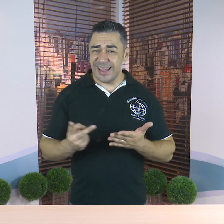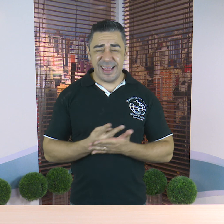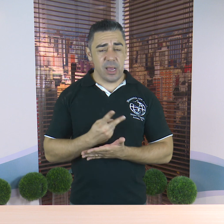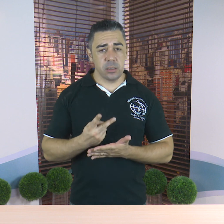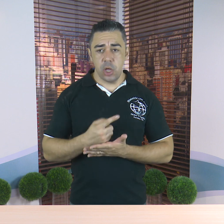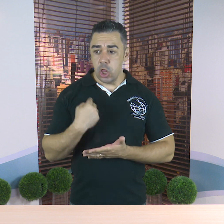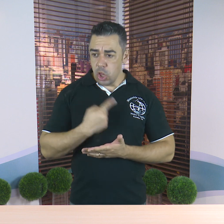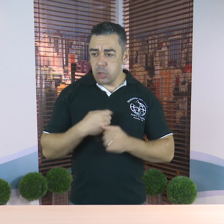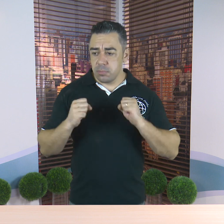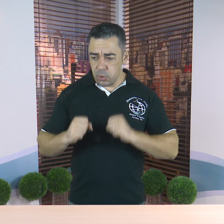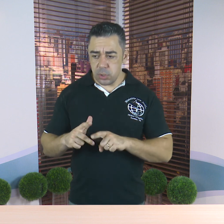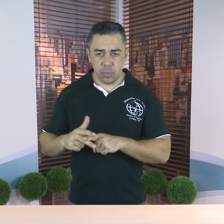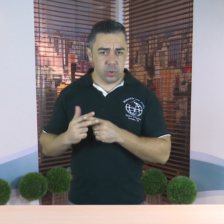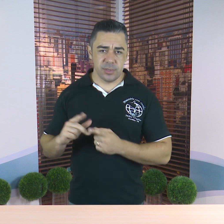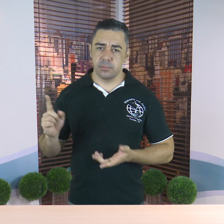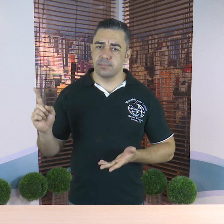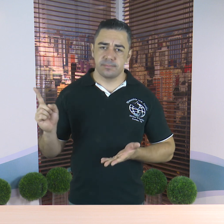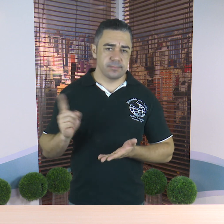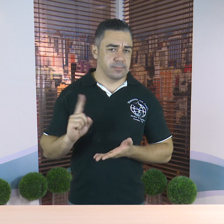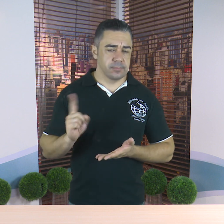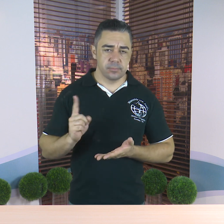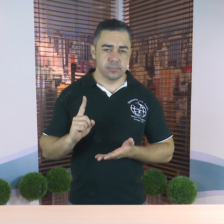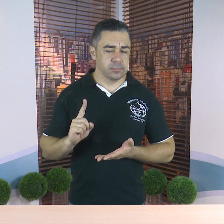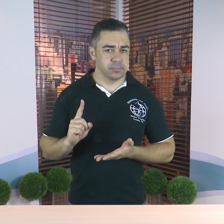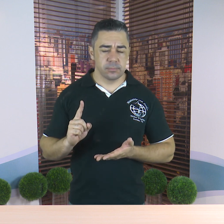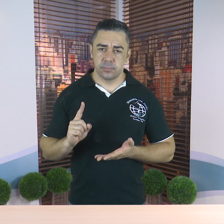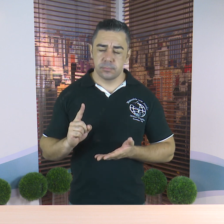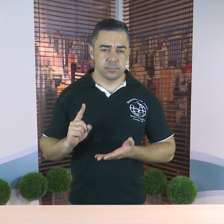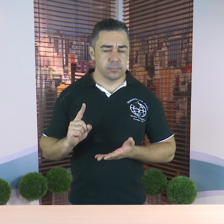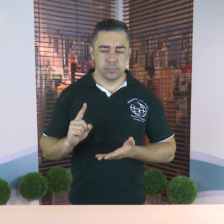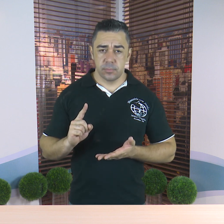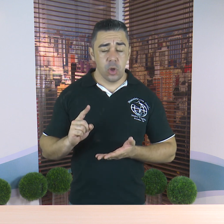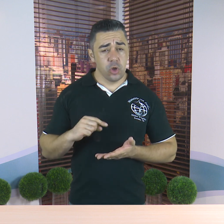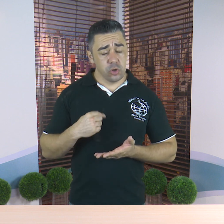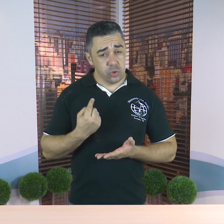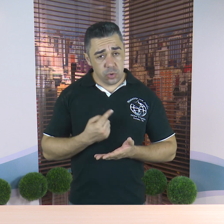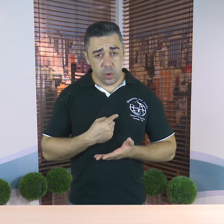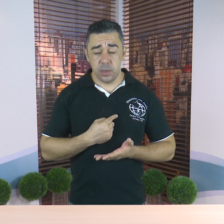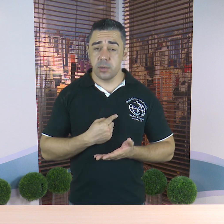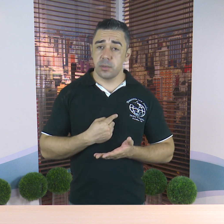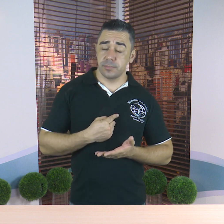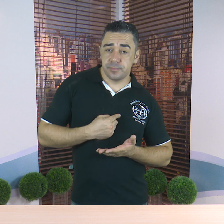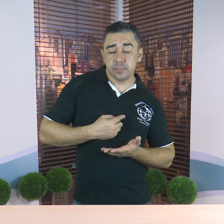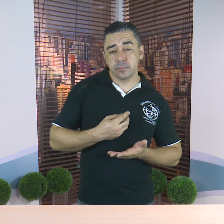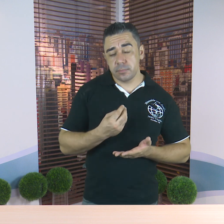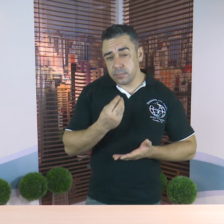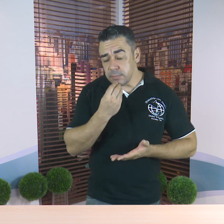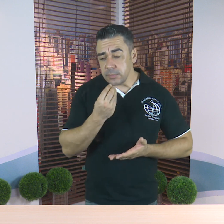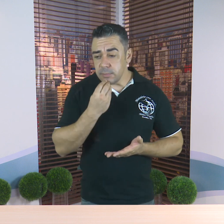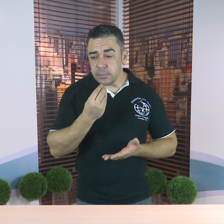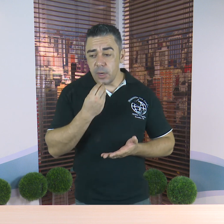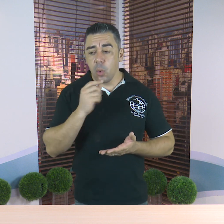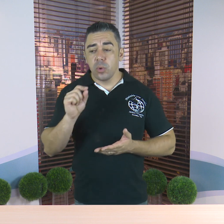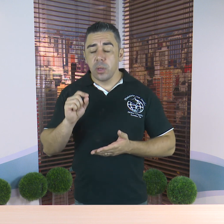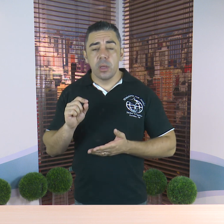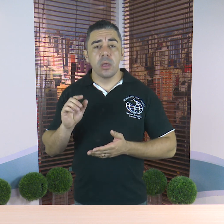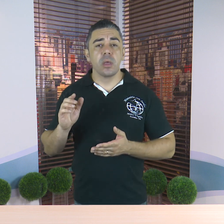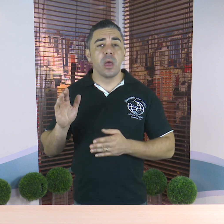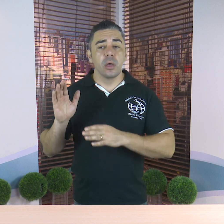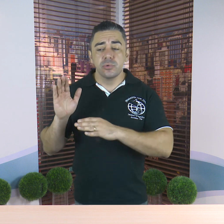podemos consertar a situação, por termo a ela ou torná-la, abre aspas, melhor. Podemos